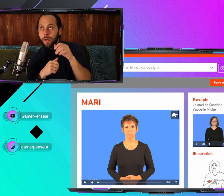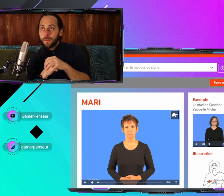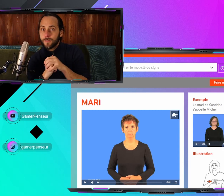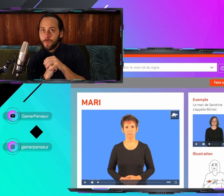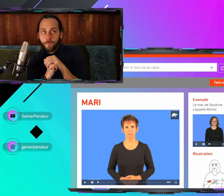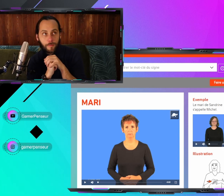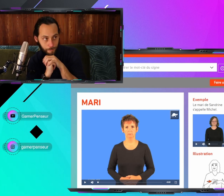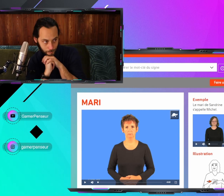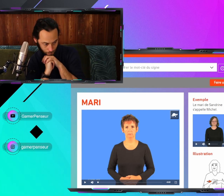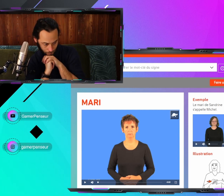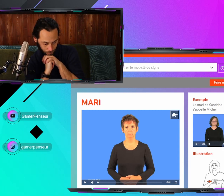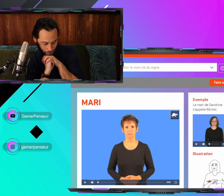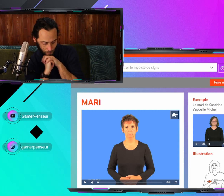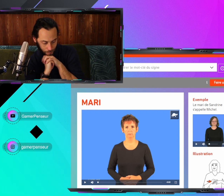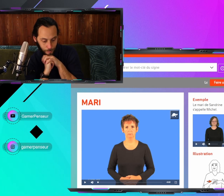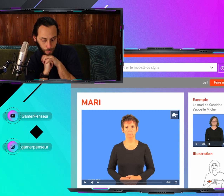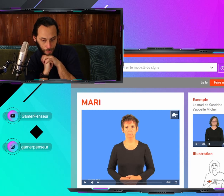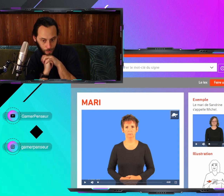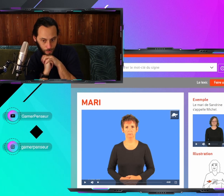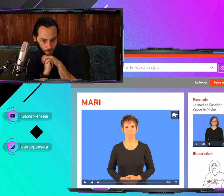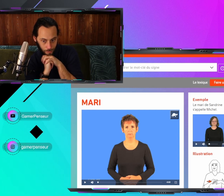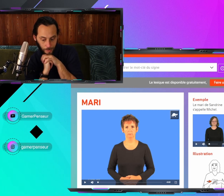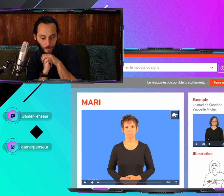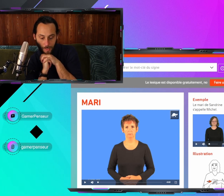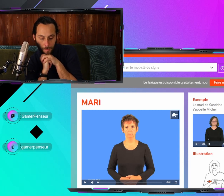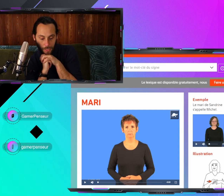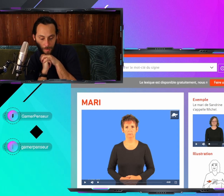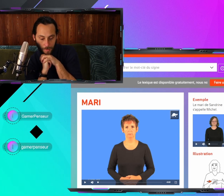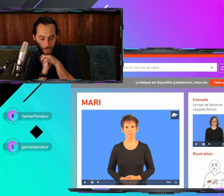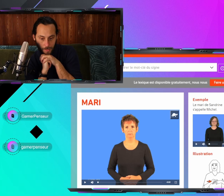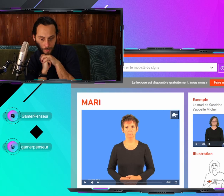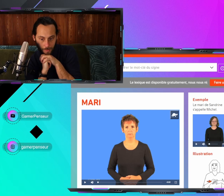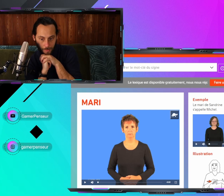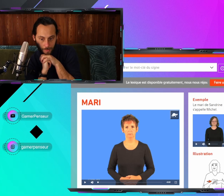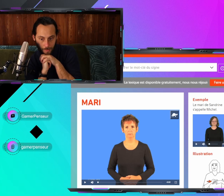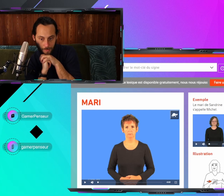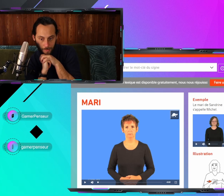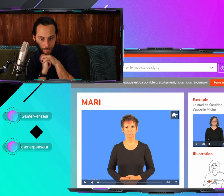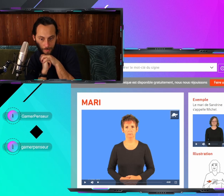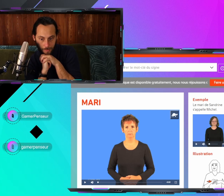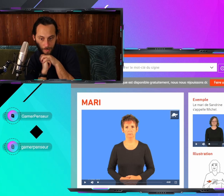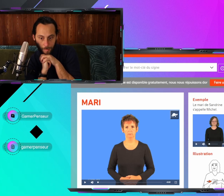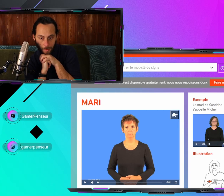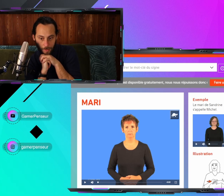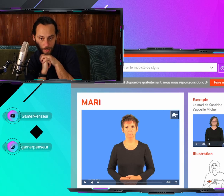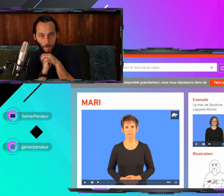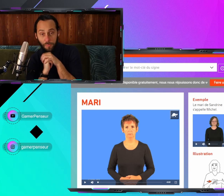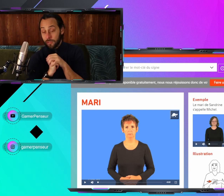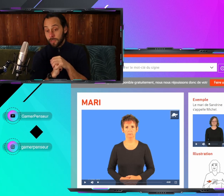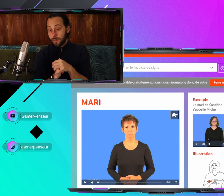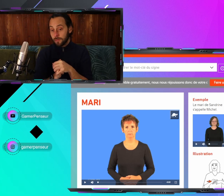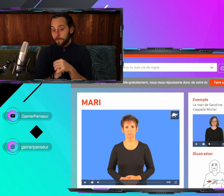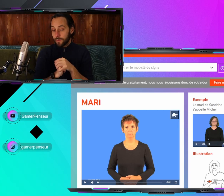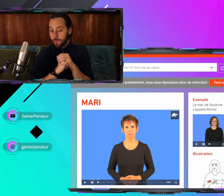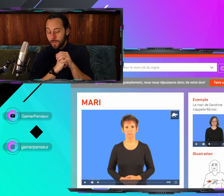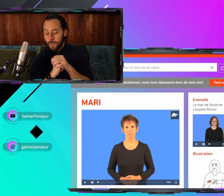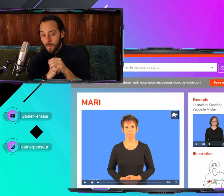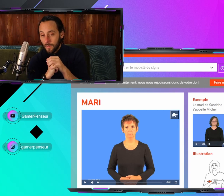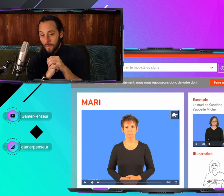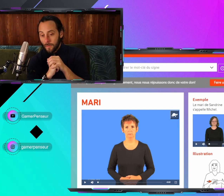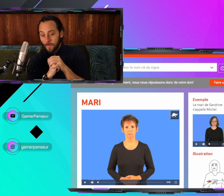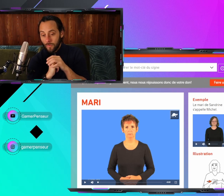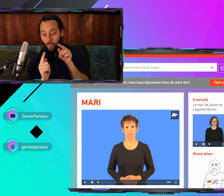s'appelle... Ah, il y a un truc faux. Ça me semble pas juste. Sandrine Marie Pi s'appelle Michel. Ouais, peut-être c'est ça, en fait.